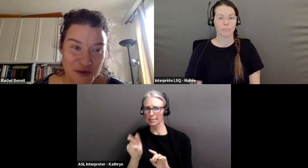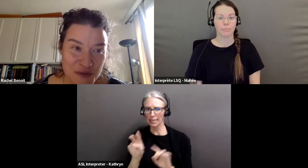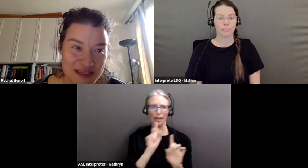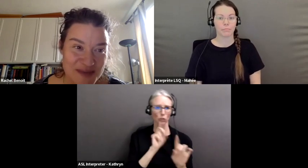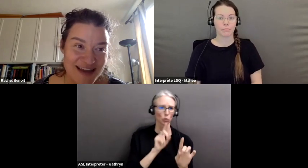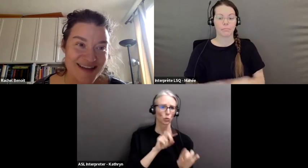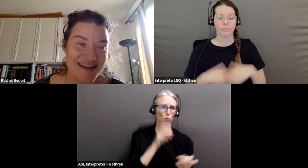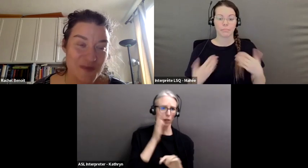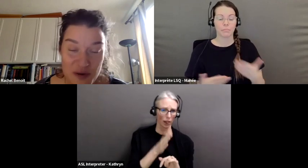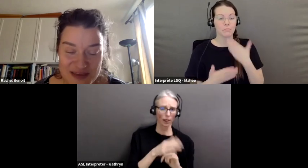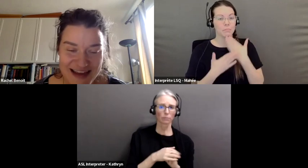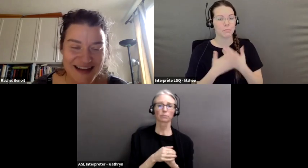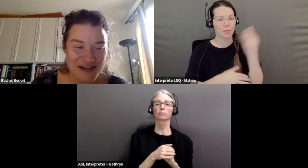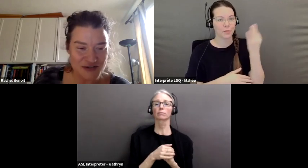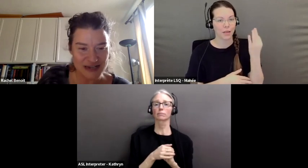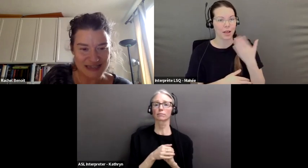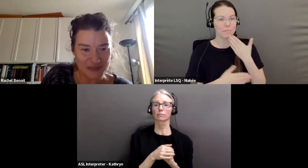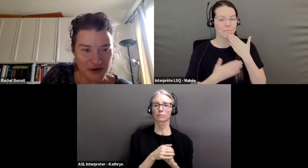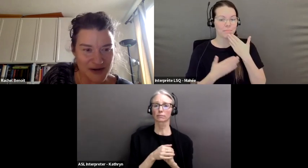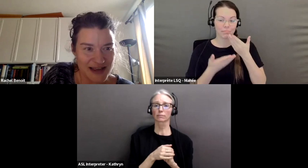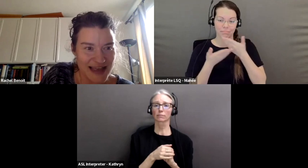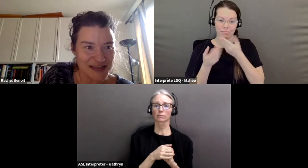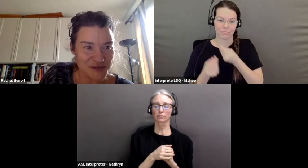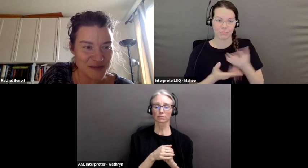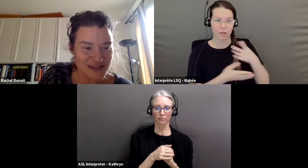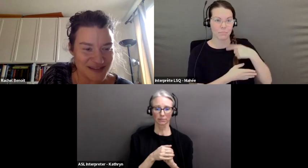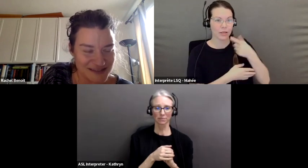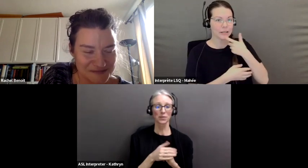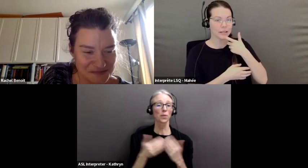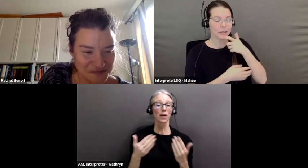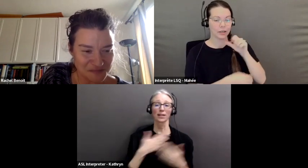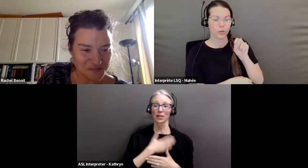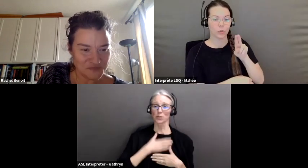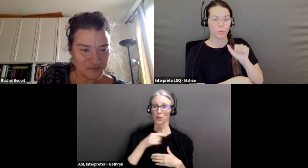vous souhaite un bon séminaire, un bon webinaire et je laisse la parole à Swan McDonald.